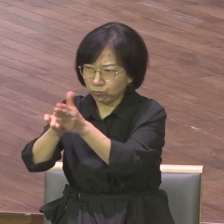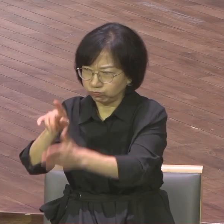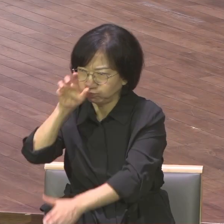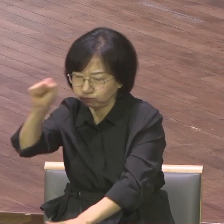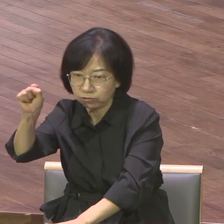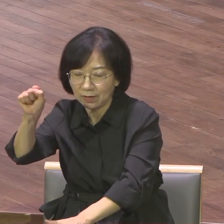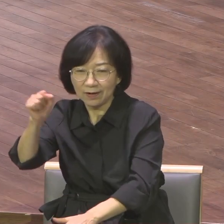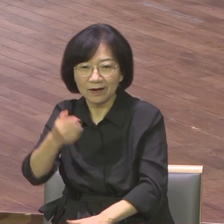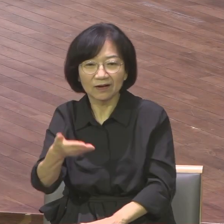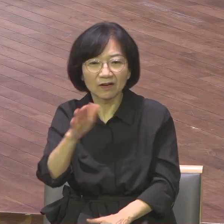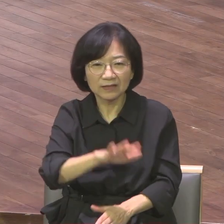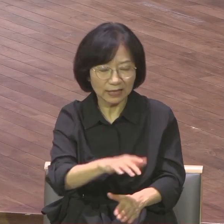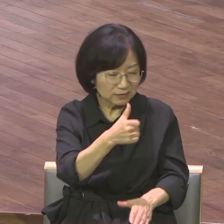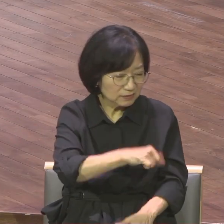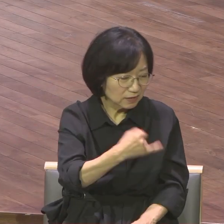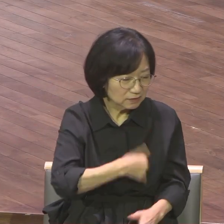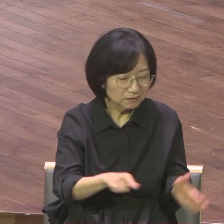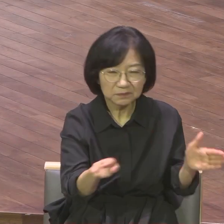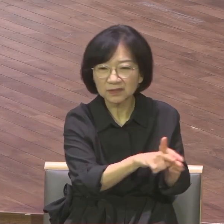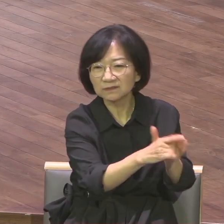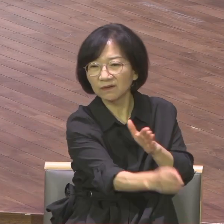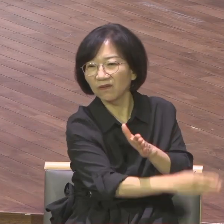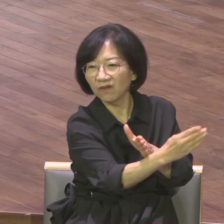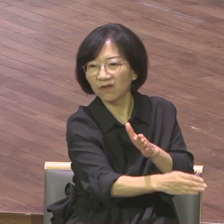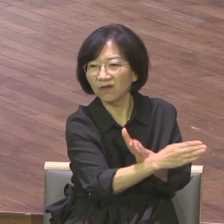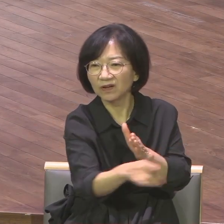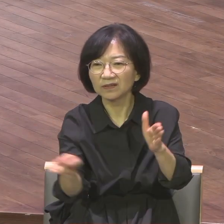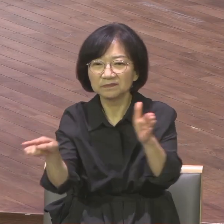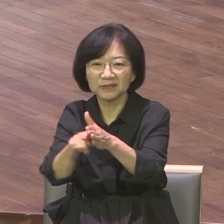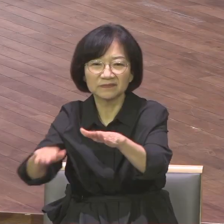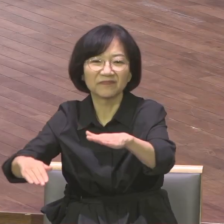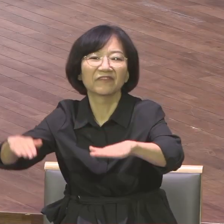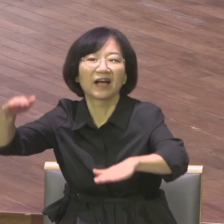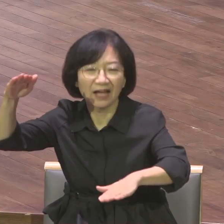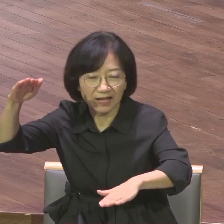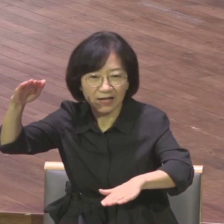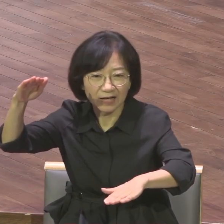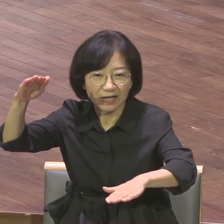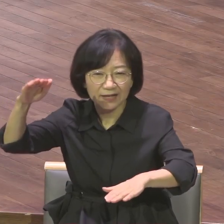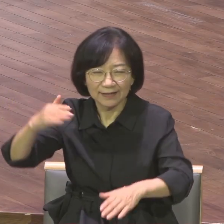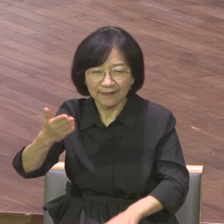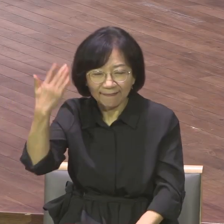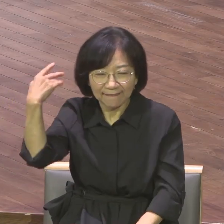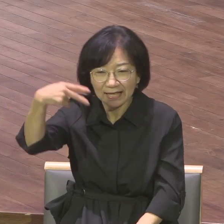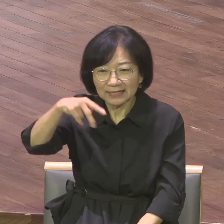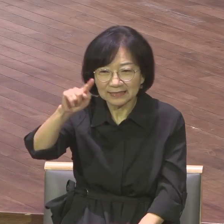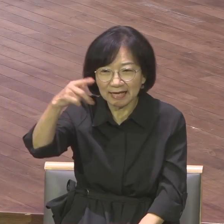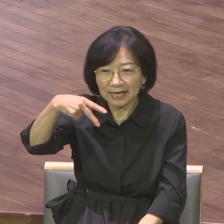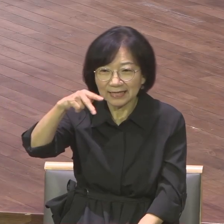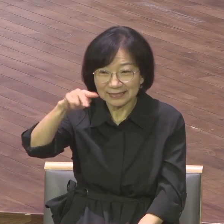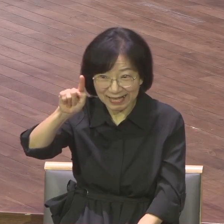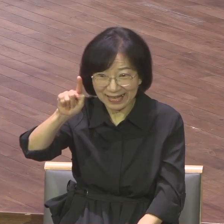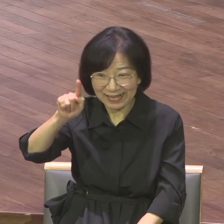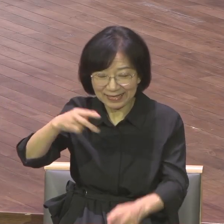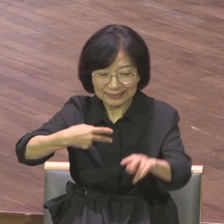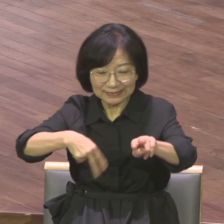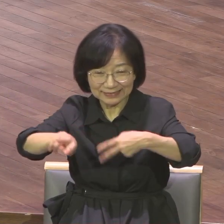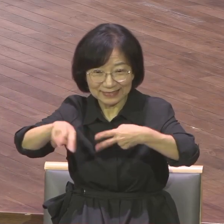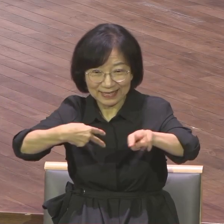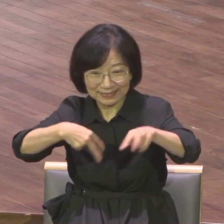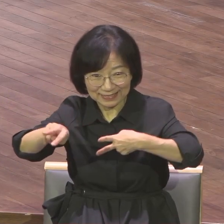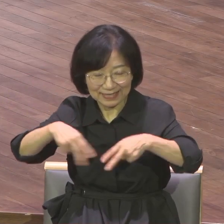사사기 시대의 악순환이 그냥 발생할 소지가 어느 때보다도 큰 시대죠